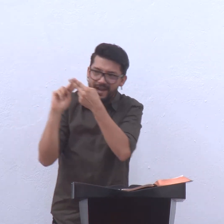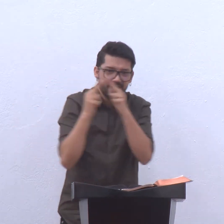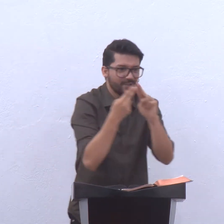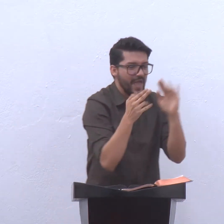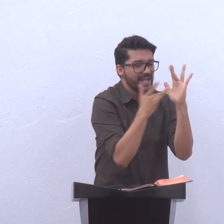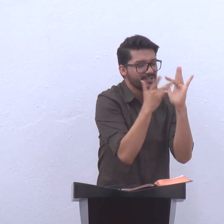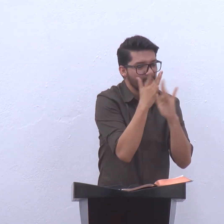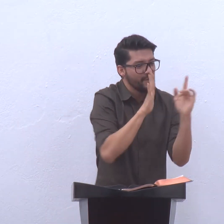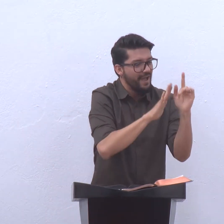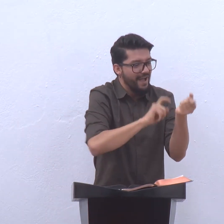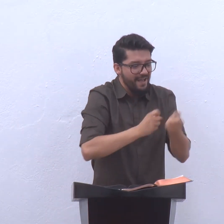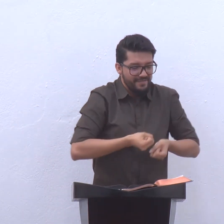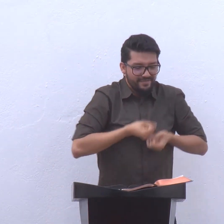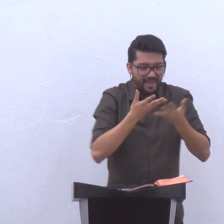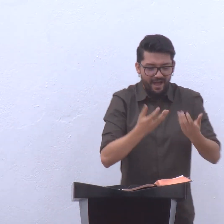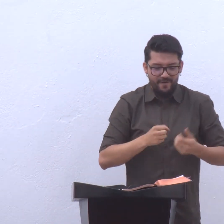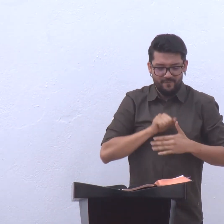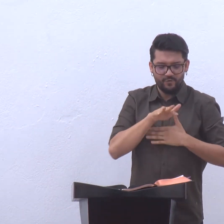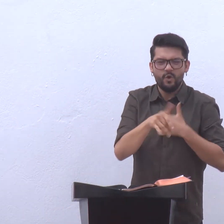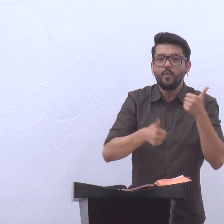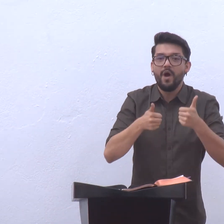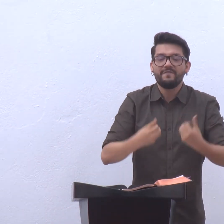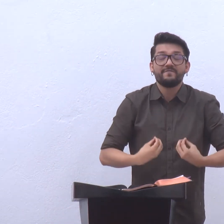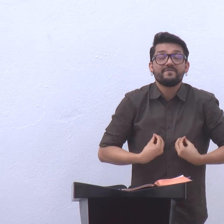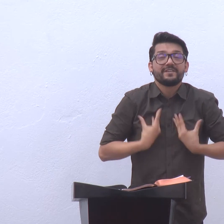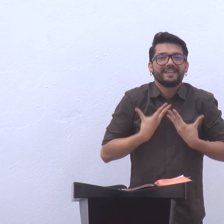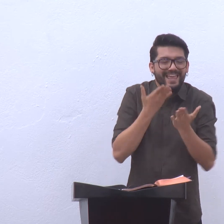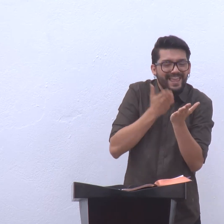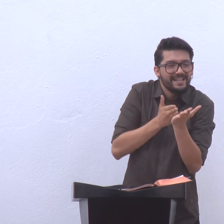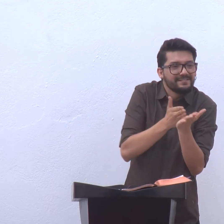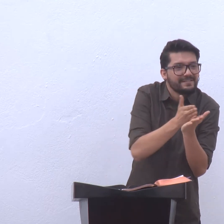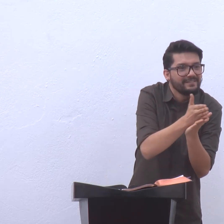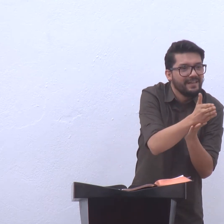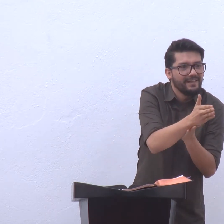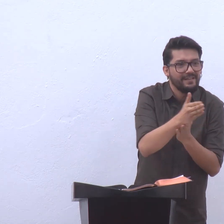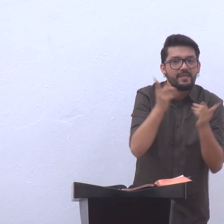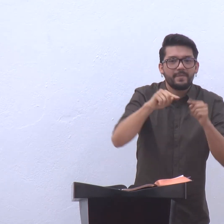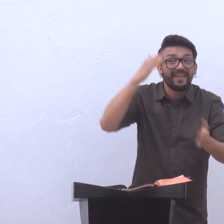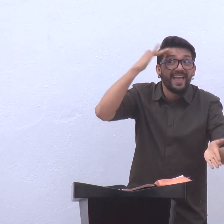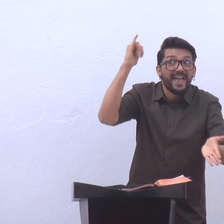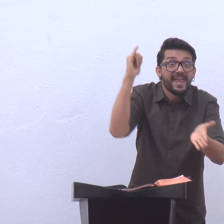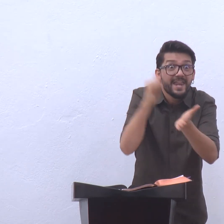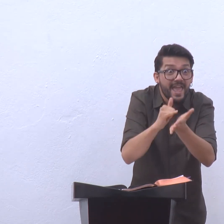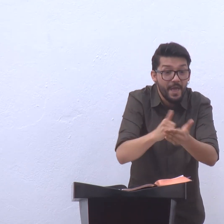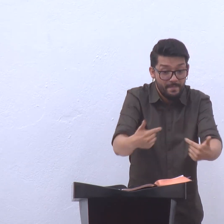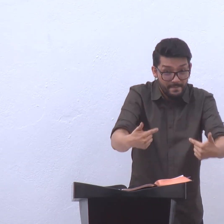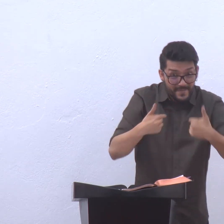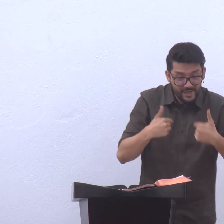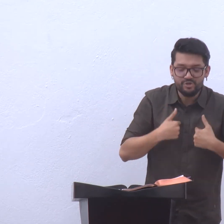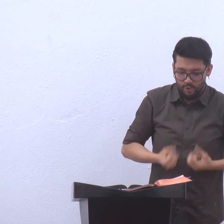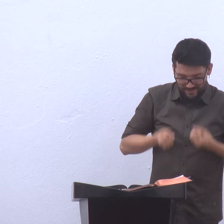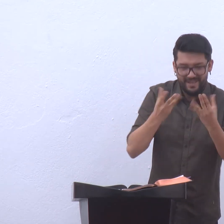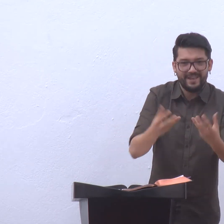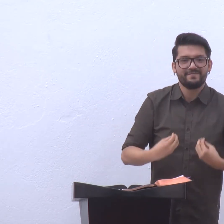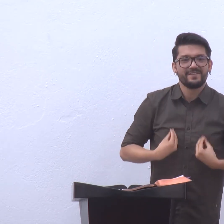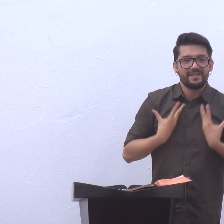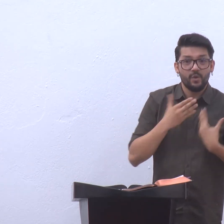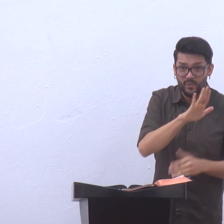Y está unido al carácter de Dios como fuente de agua de vida, la fuente principal. Por eso Jesús